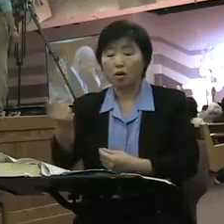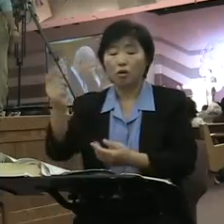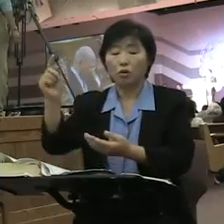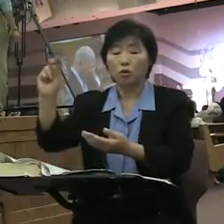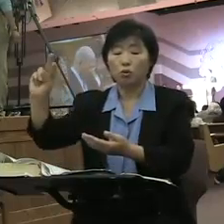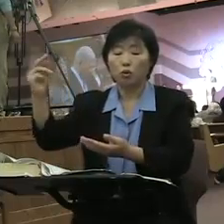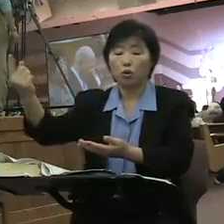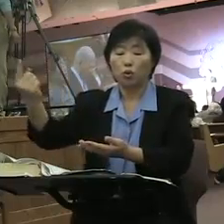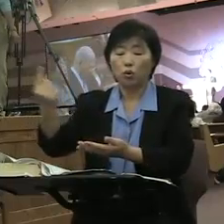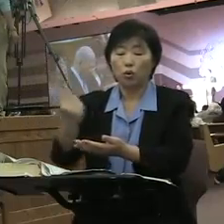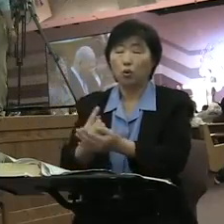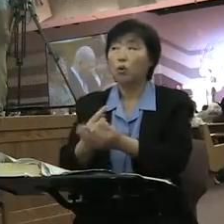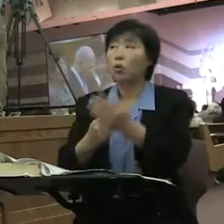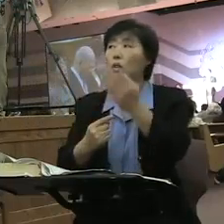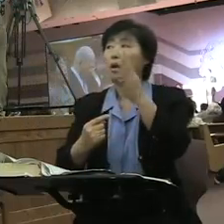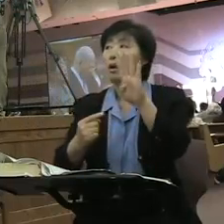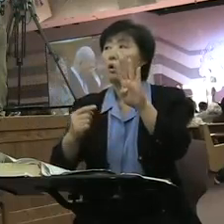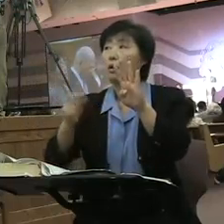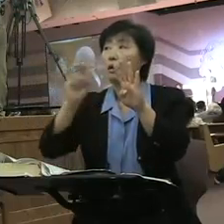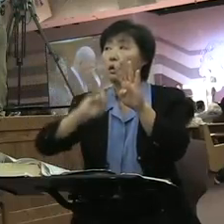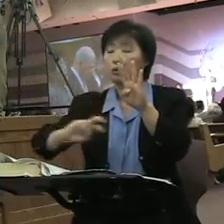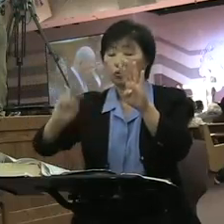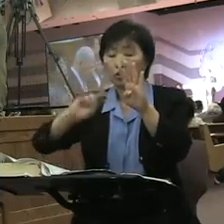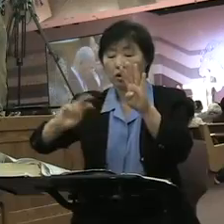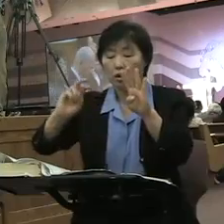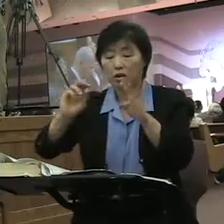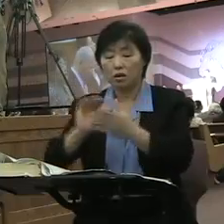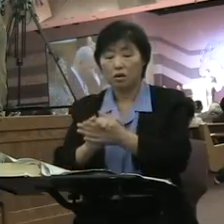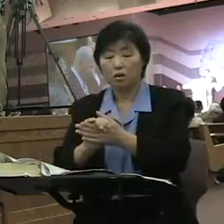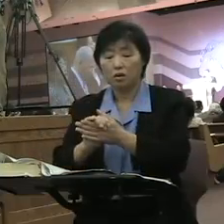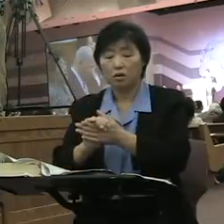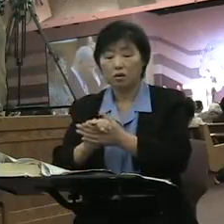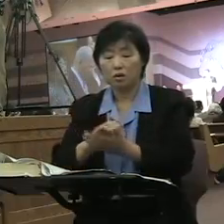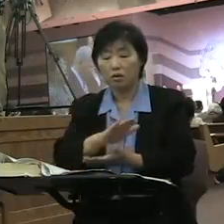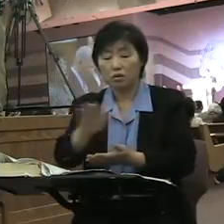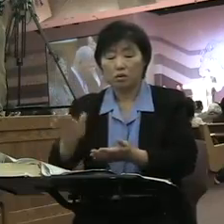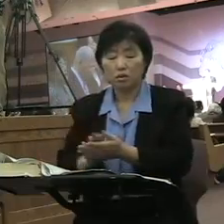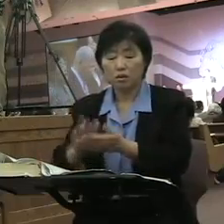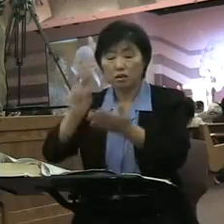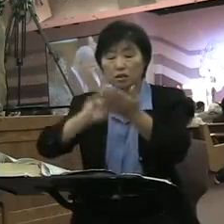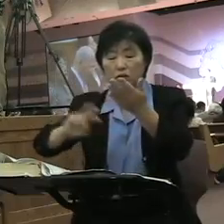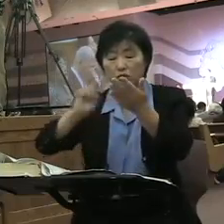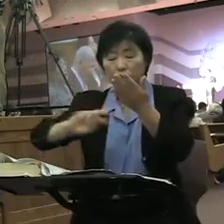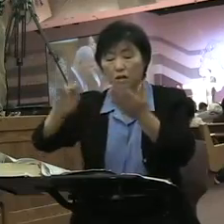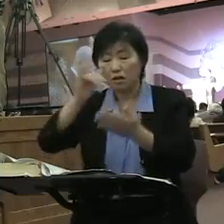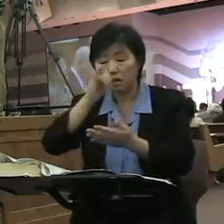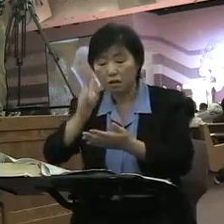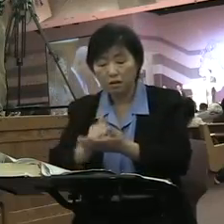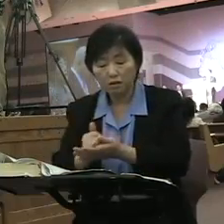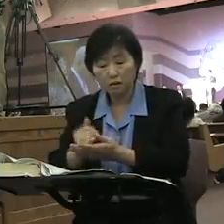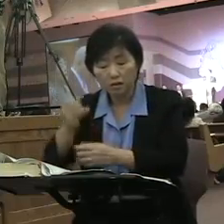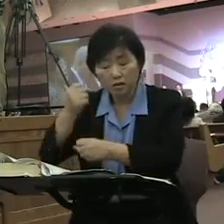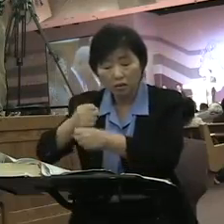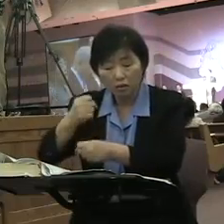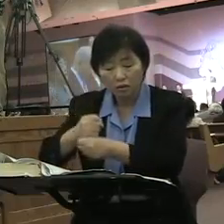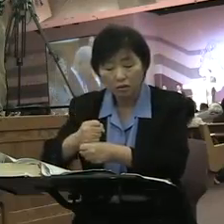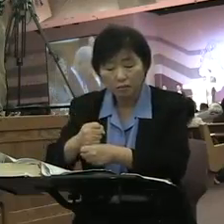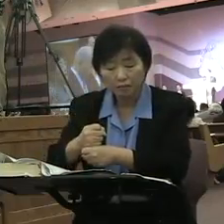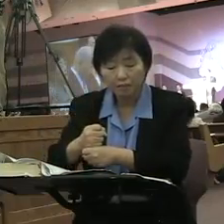등 4곡의 찬송가가 우리 찬송가에 있는 그 찬송가를